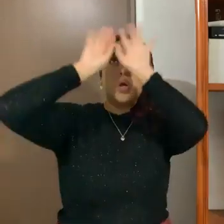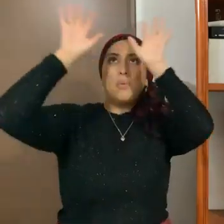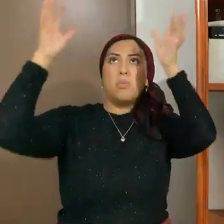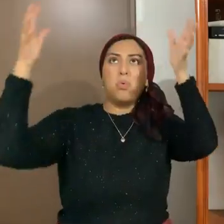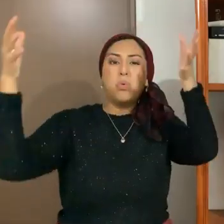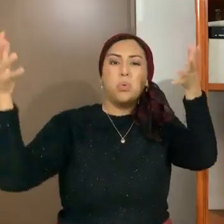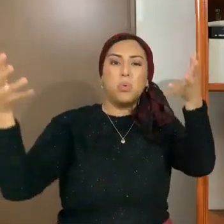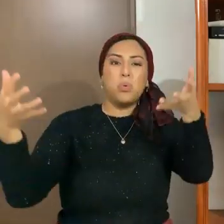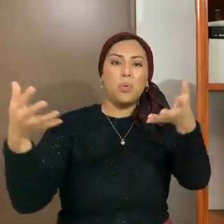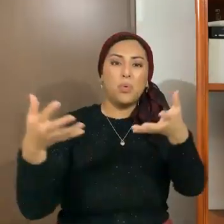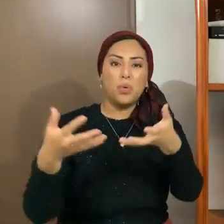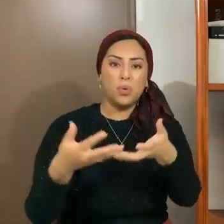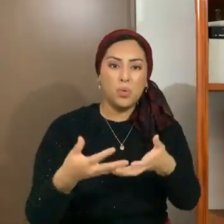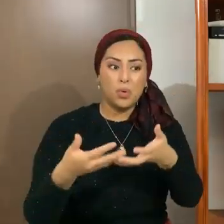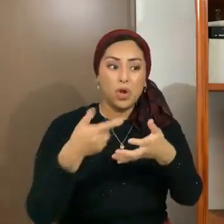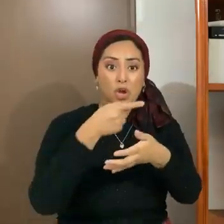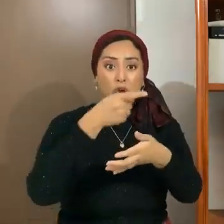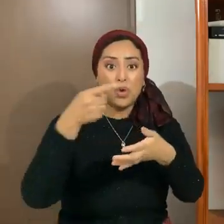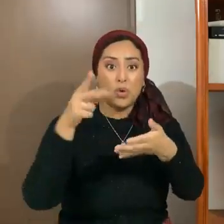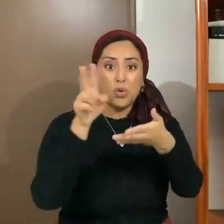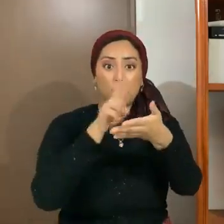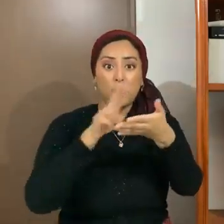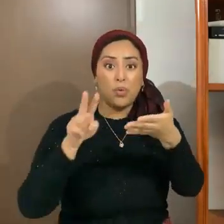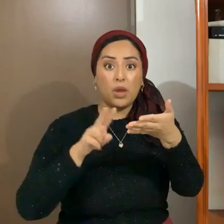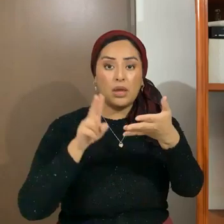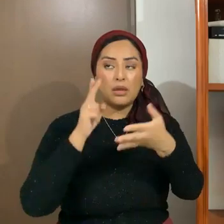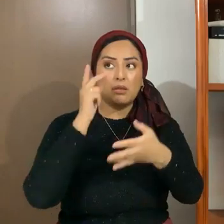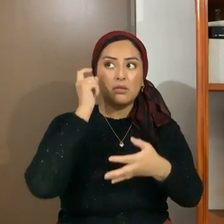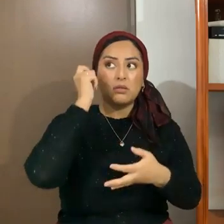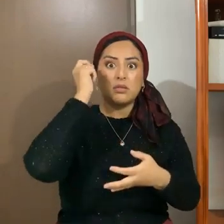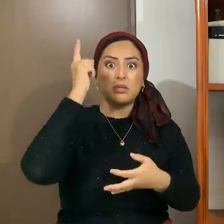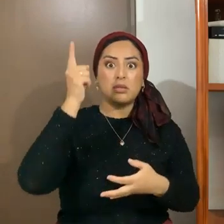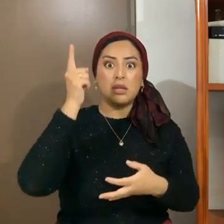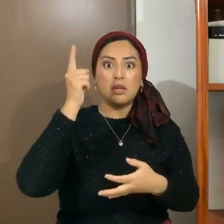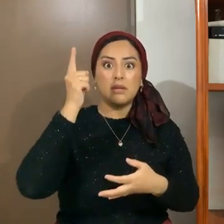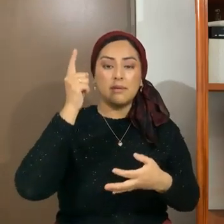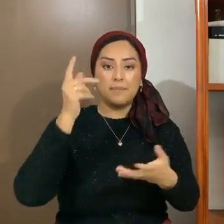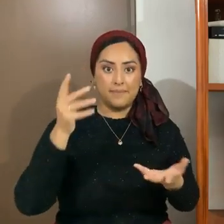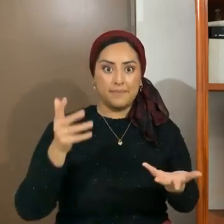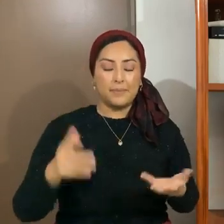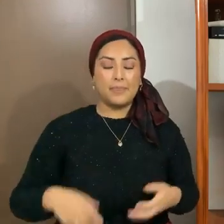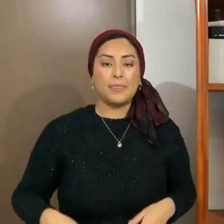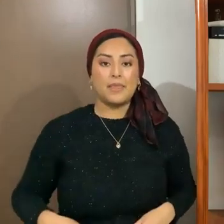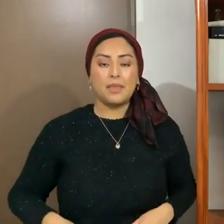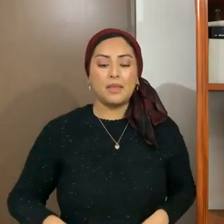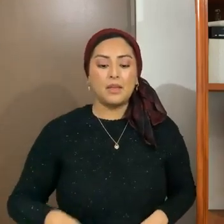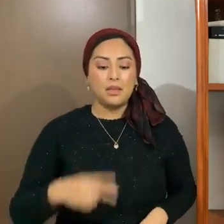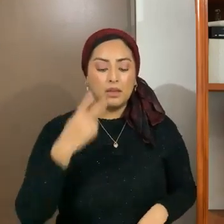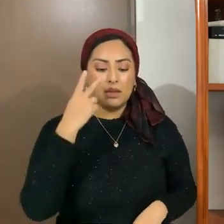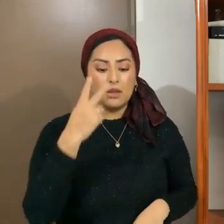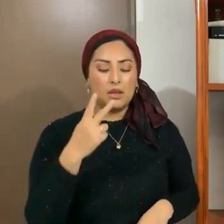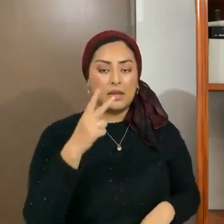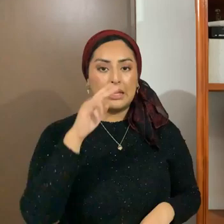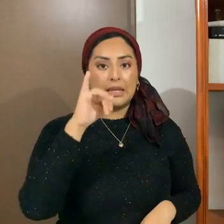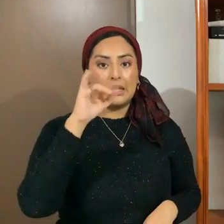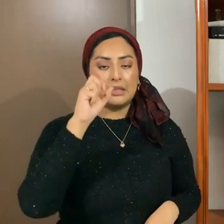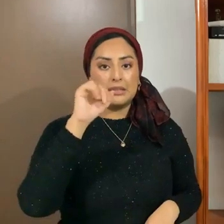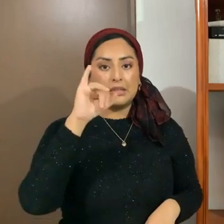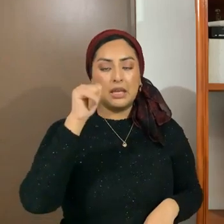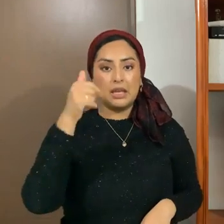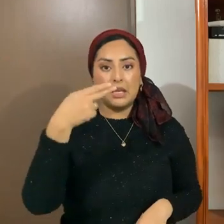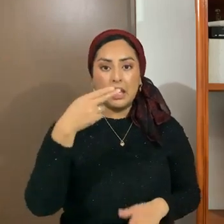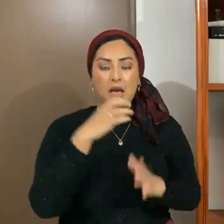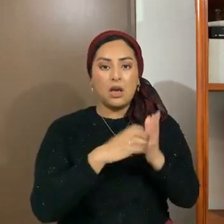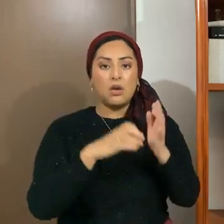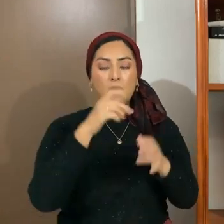esta tierra. El que lee, entienda. Muy bien. Entonces vamos a Isaías 27, vamos